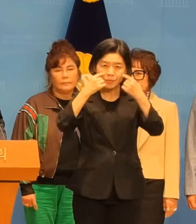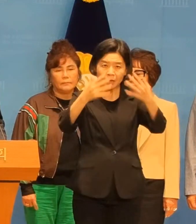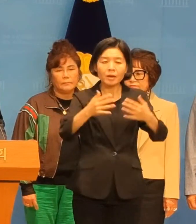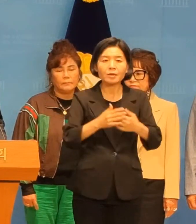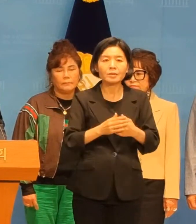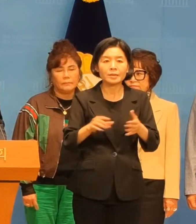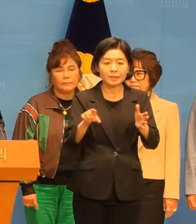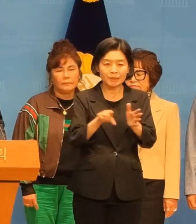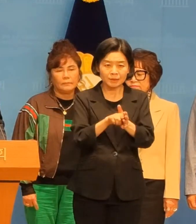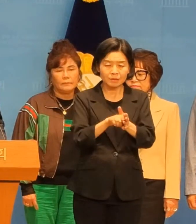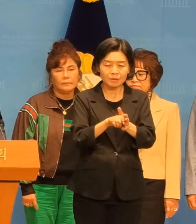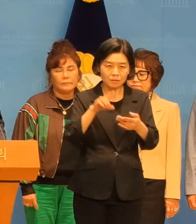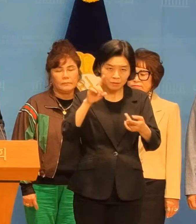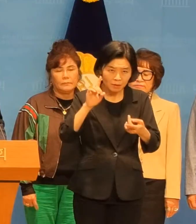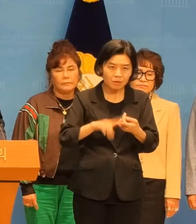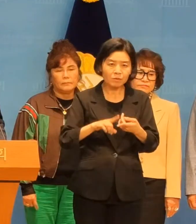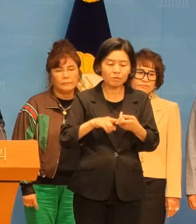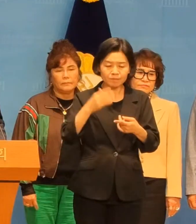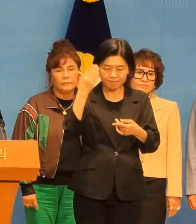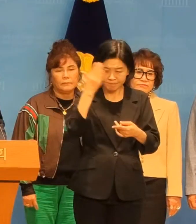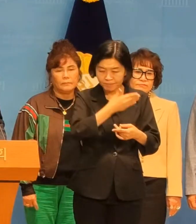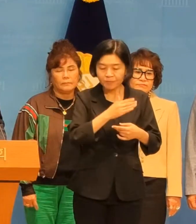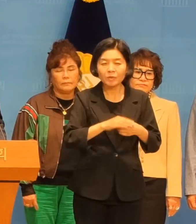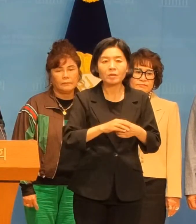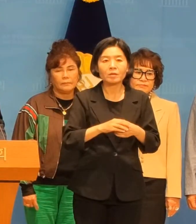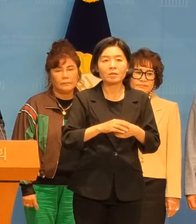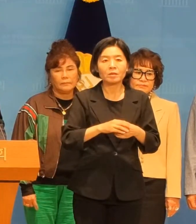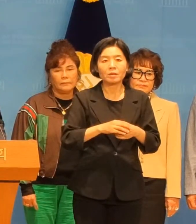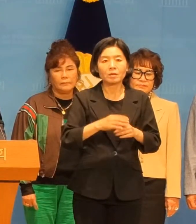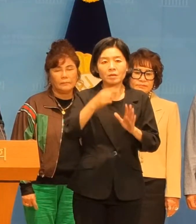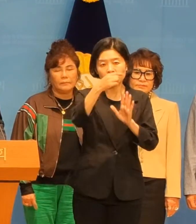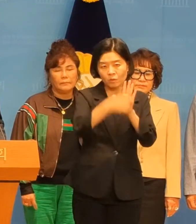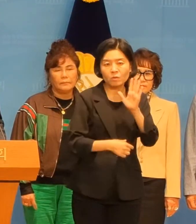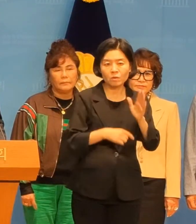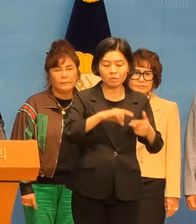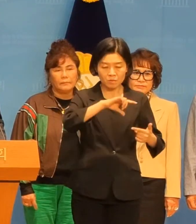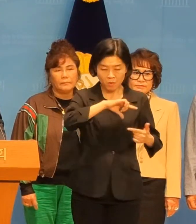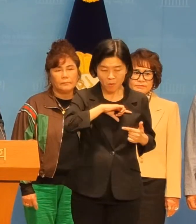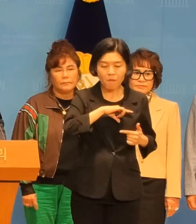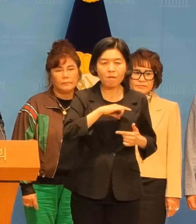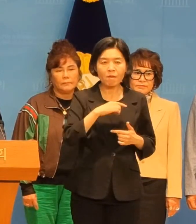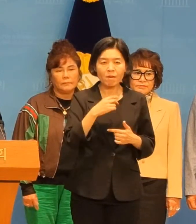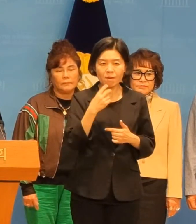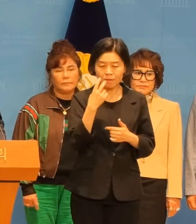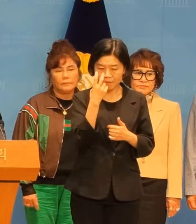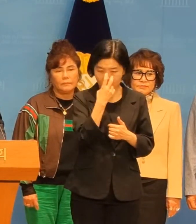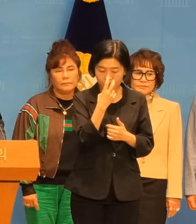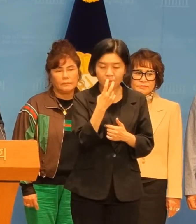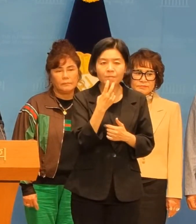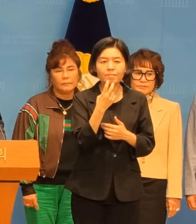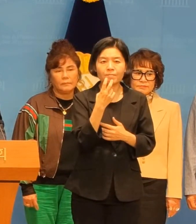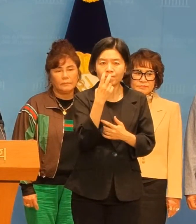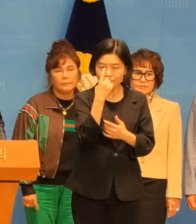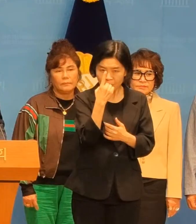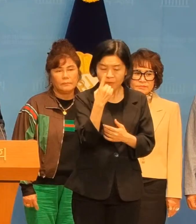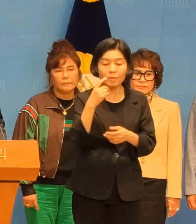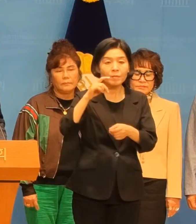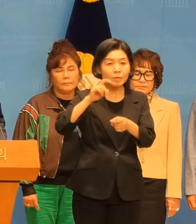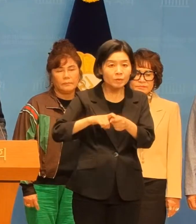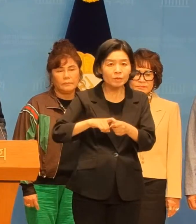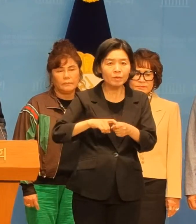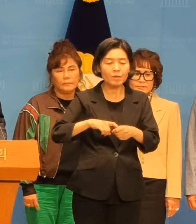신앙의 순수성과 종단의 명예를 지키기 위해